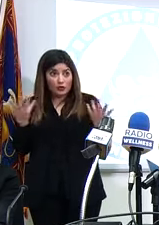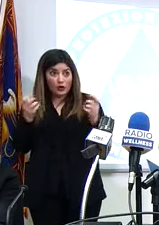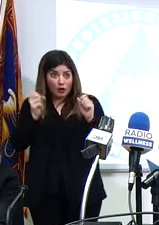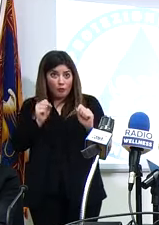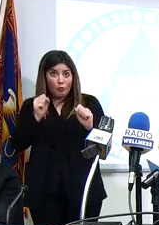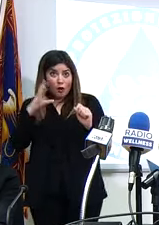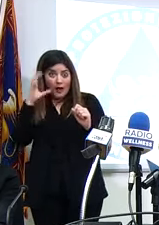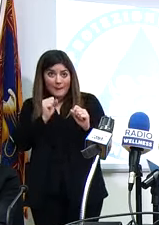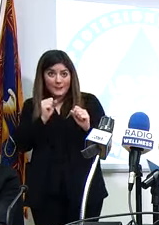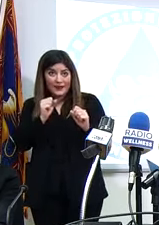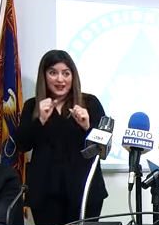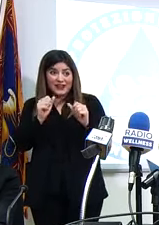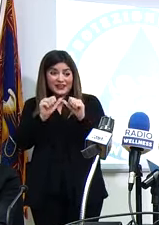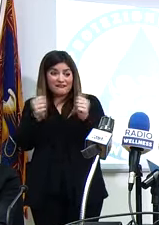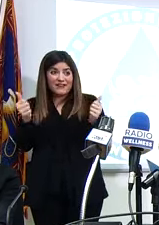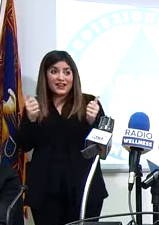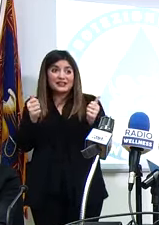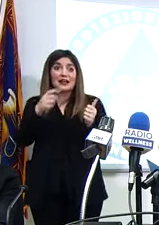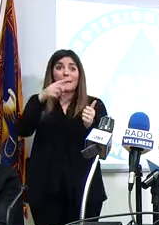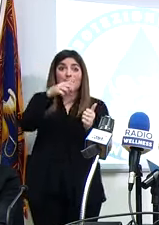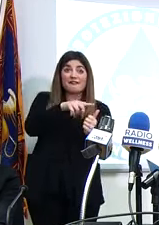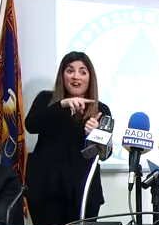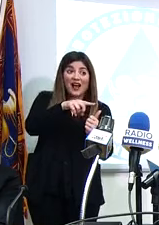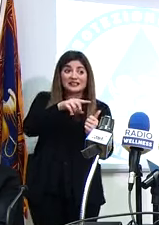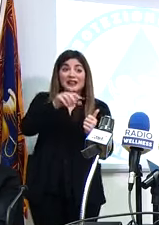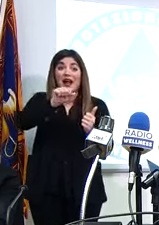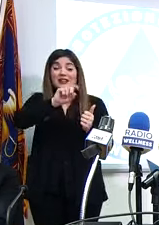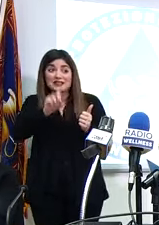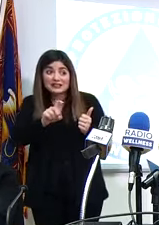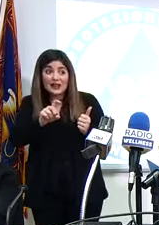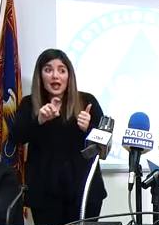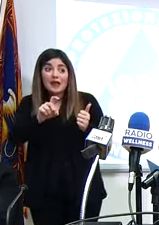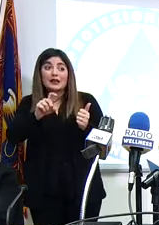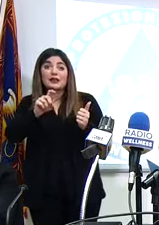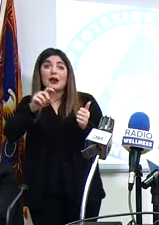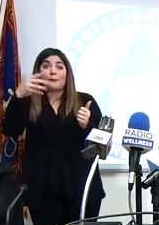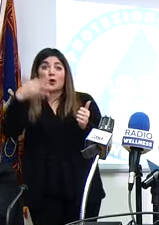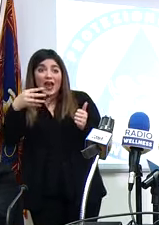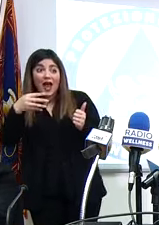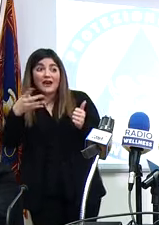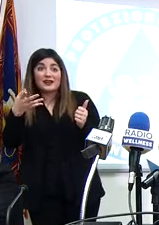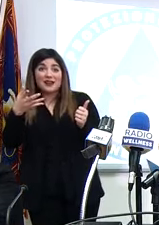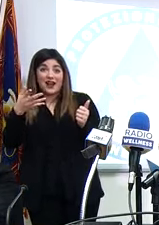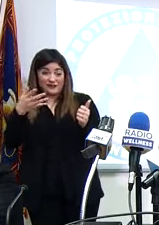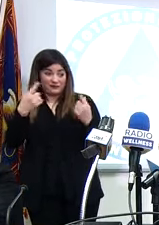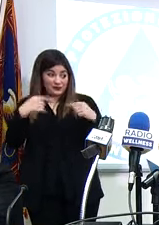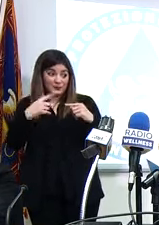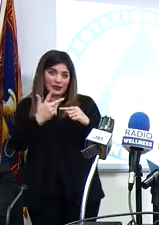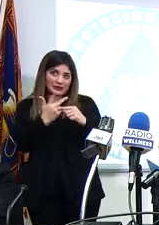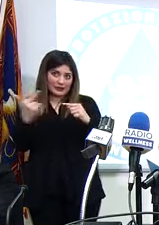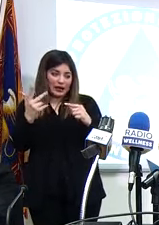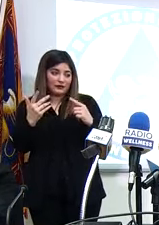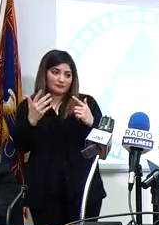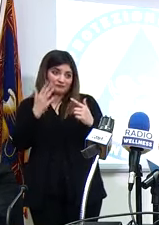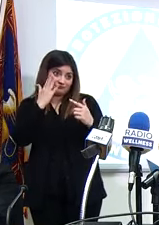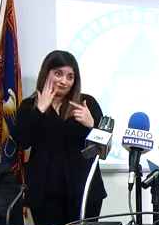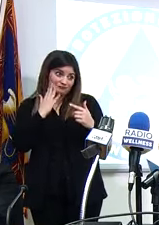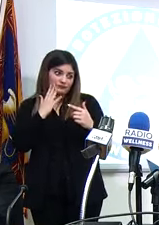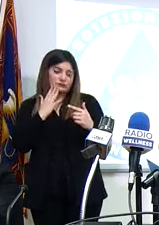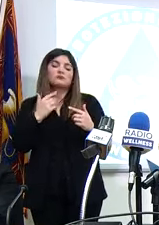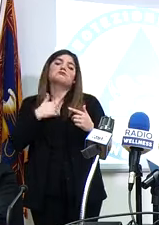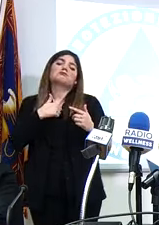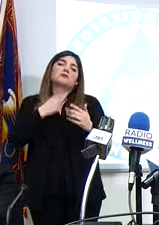Pfizer, BioNTech, AstraZeneca, Moderna, che almeno sono i primi 3? Grazie. Cerco di essere